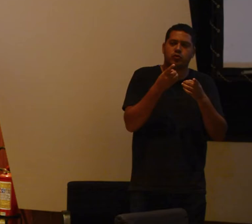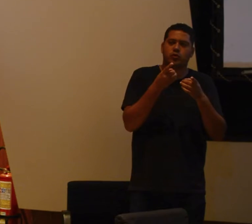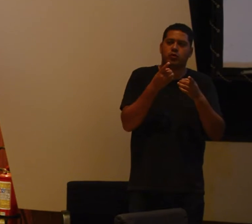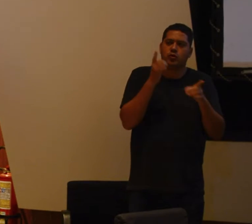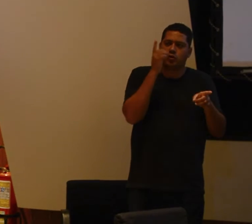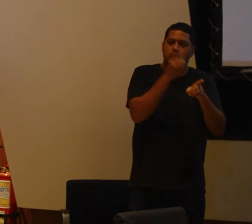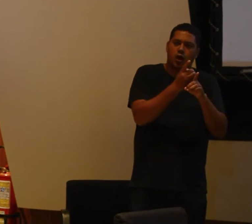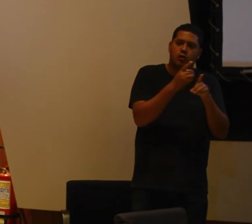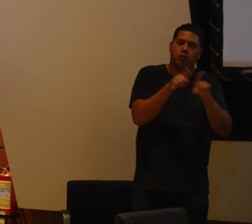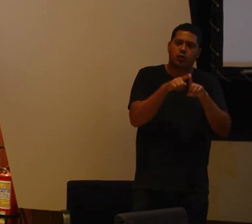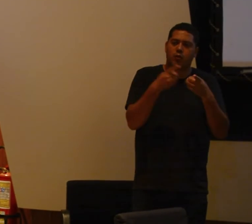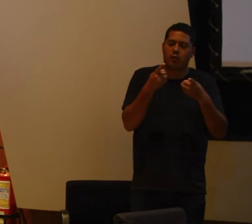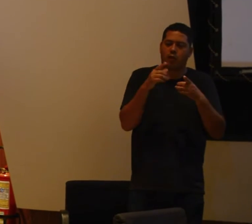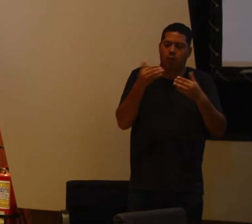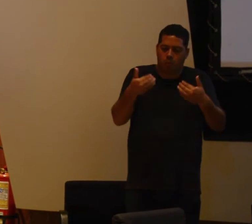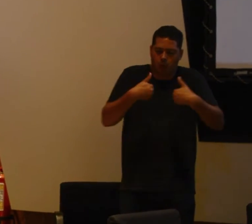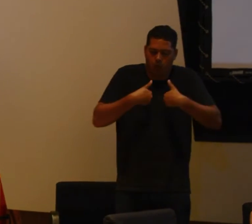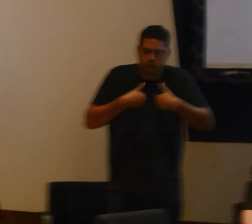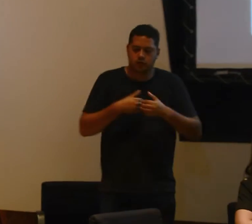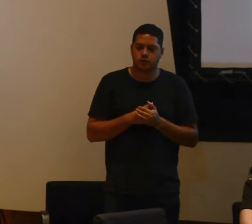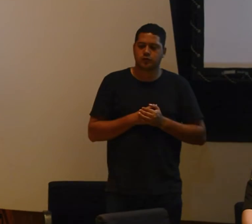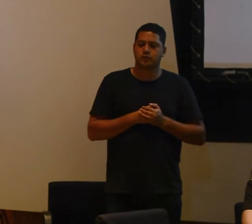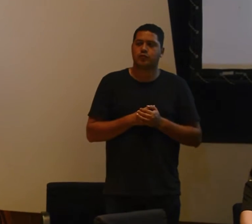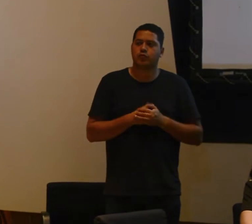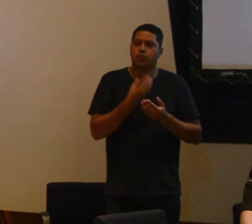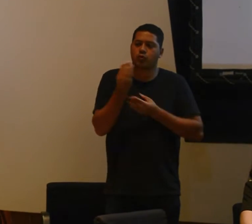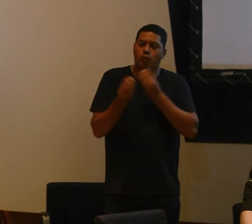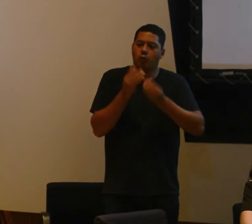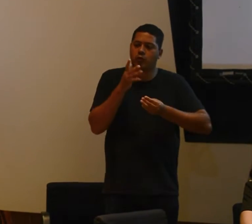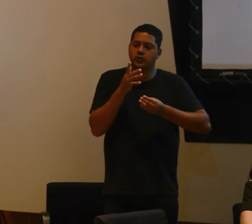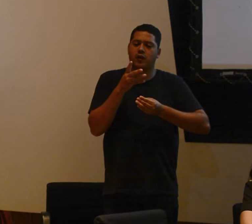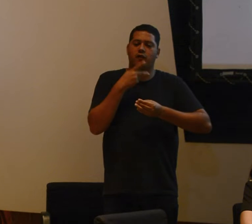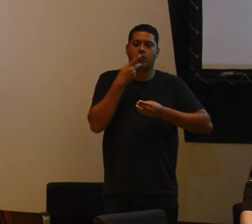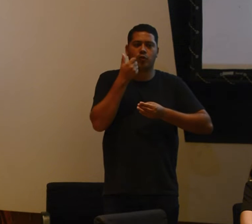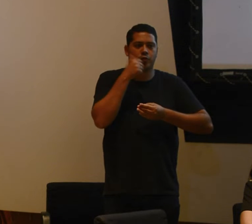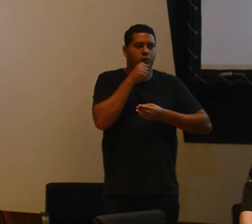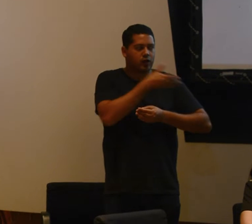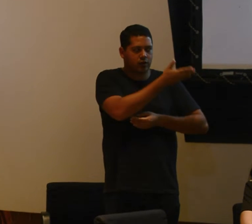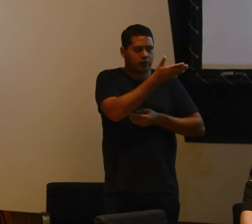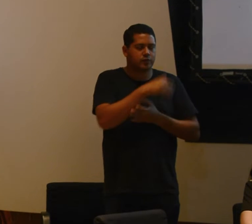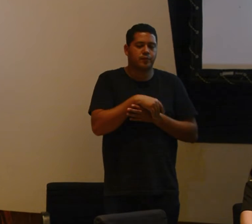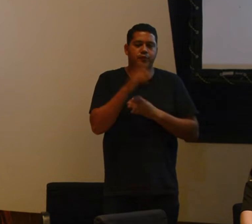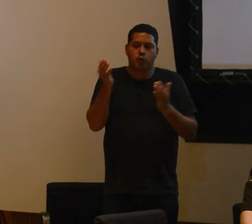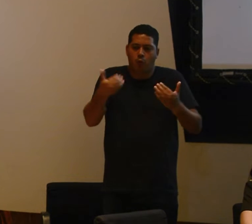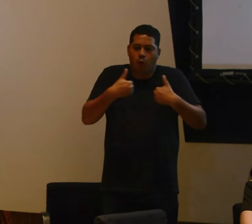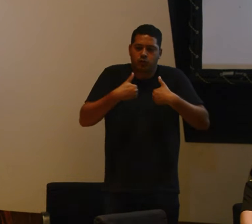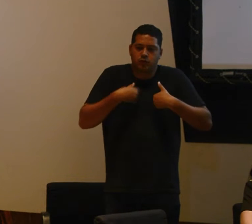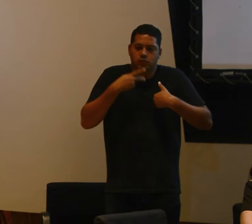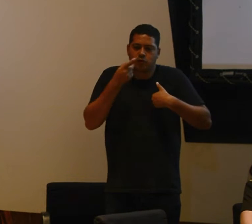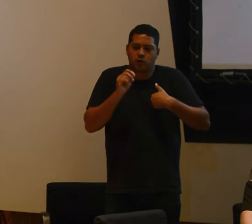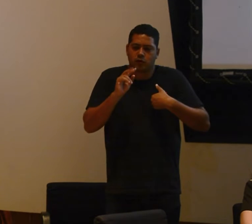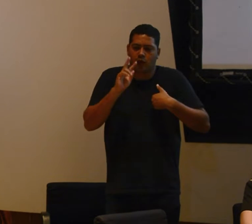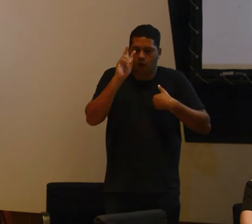transtorno do espectro do autismo. Como já foi mencionado pelas meninas, o autismo, ele trata de um transtorno